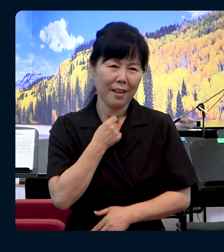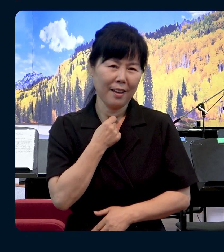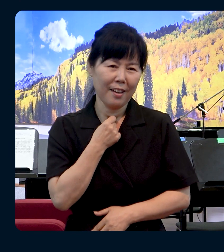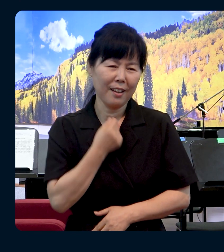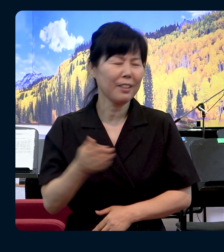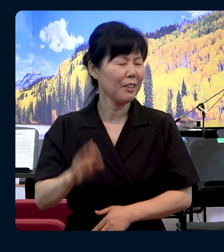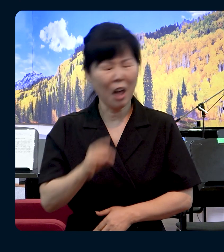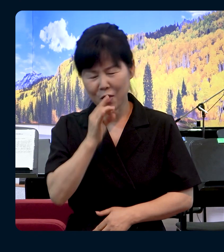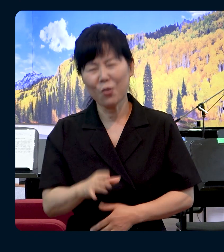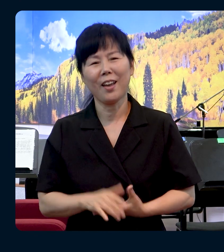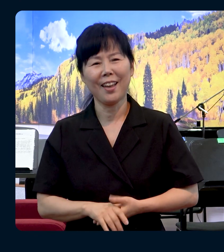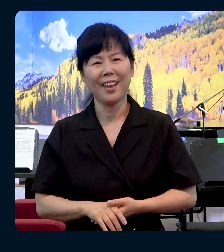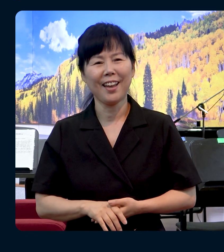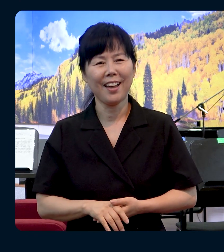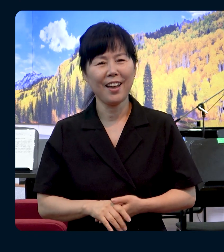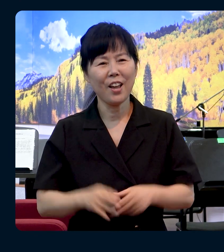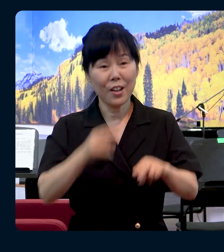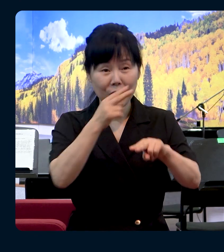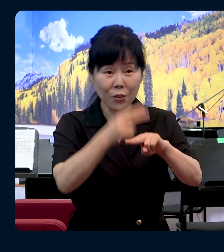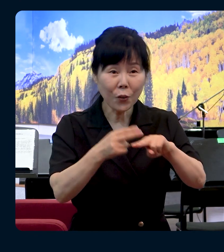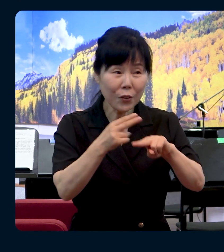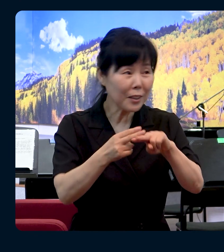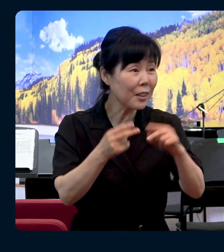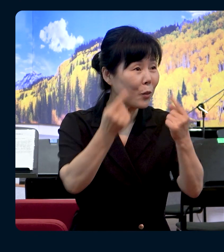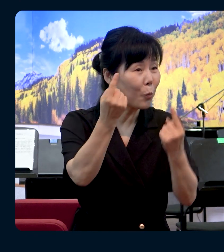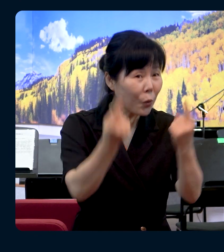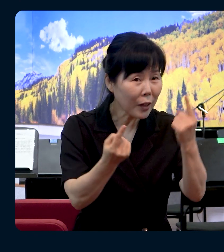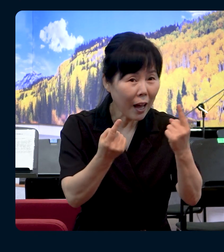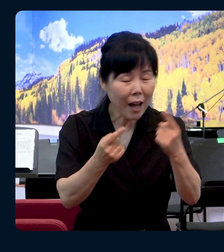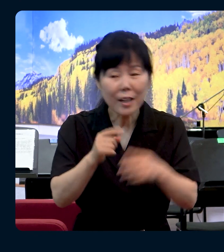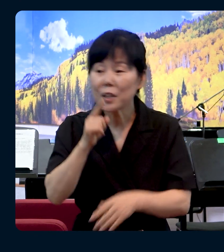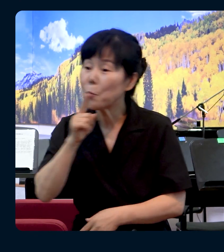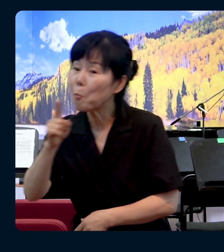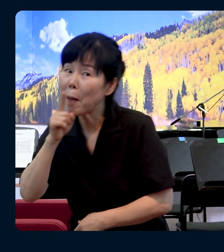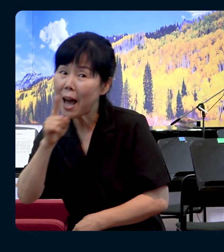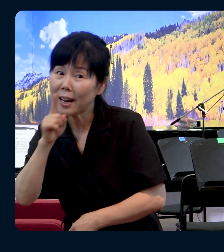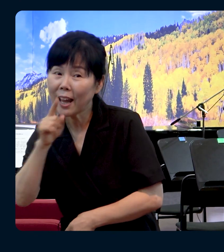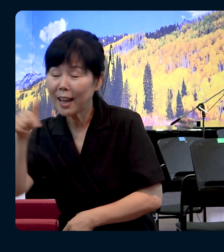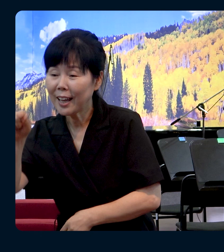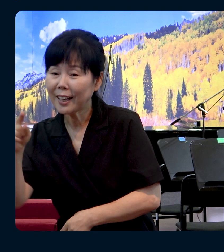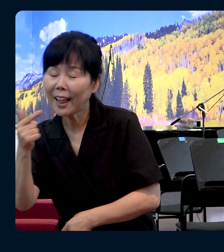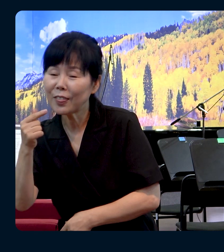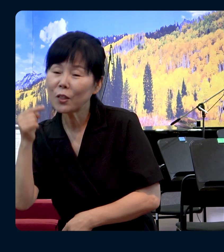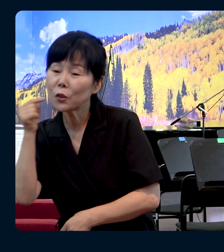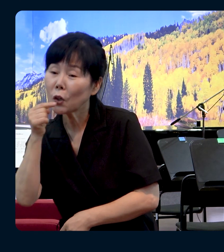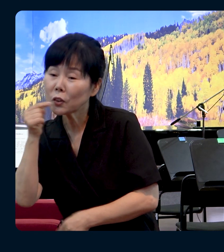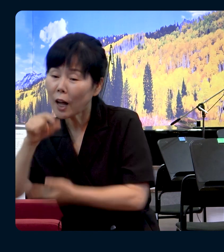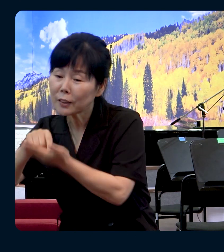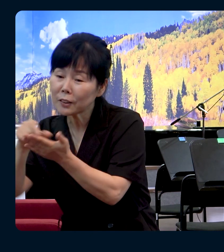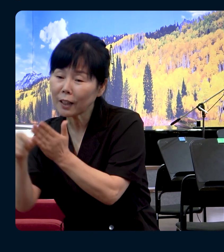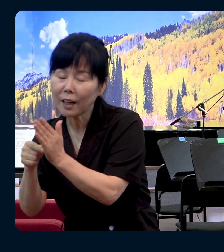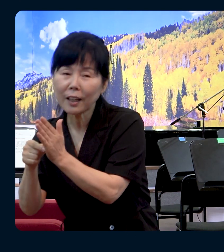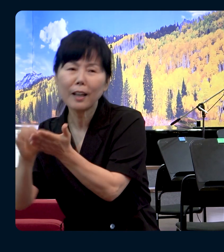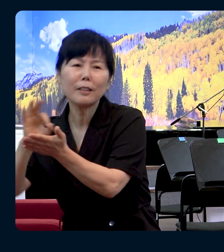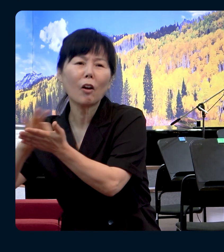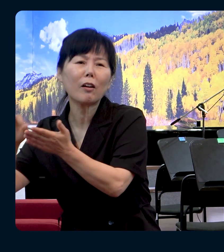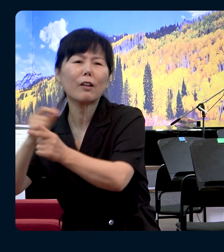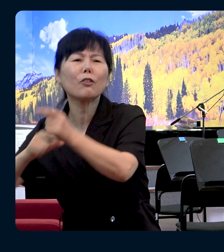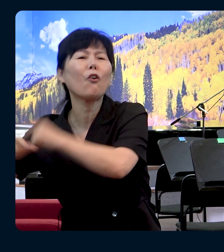여러분, 근데 요리보다도 말의 간을 맞추는 게 훨씬 더 힘들어요. 근데 이게 훨씬 더